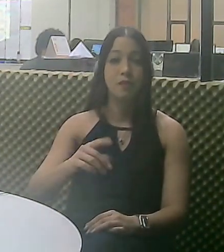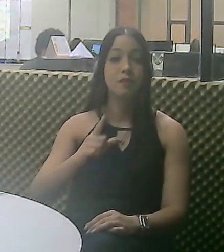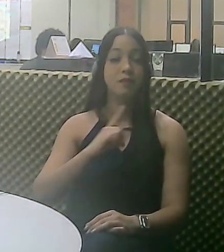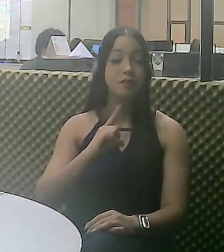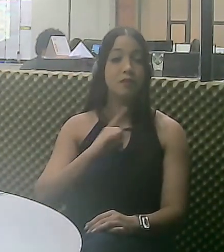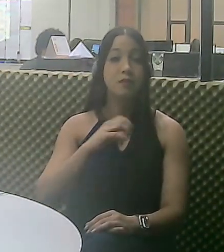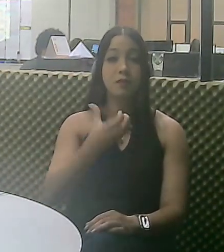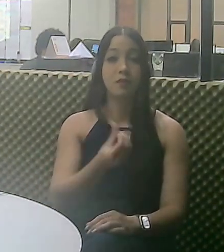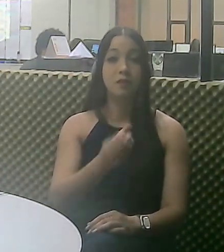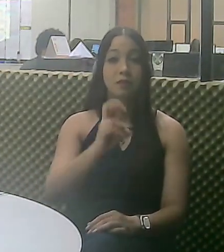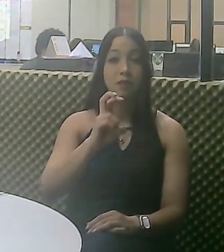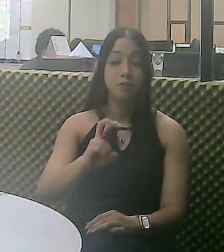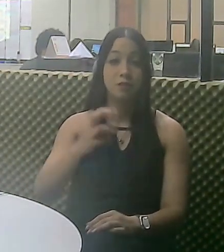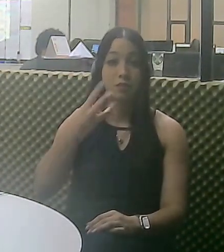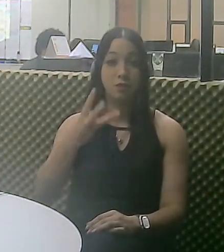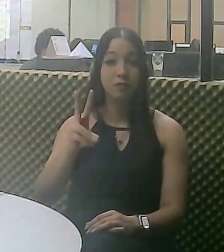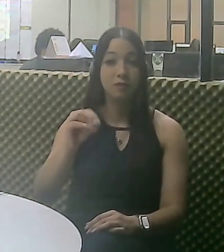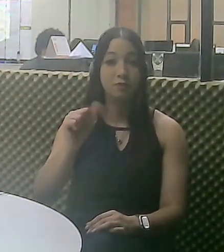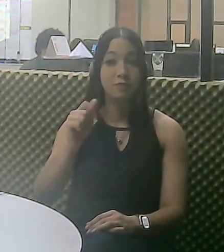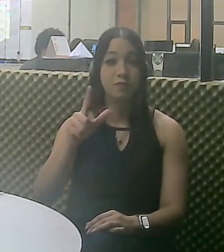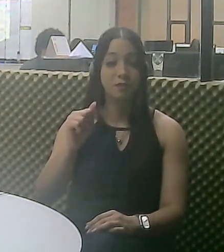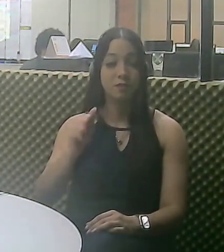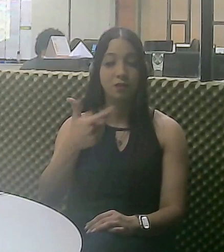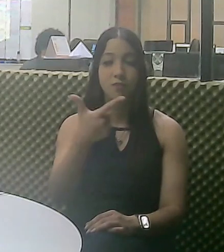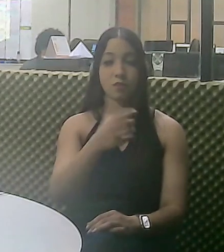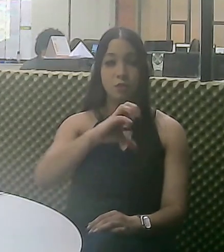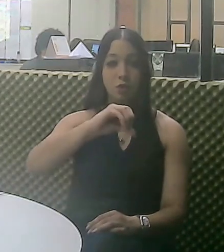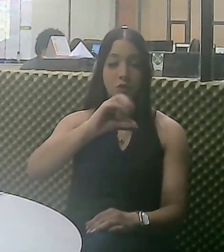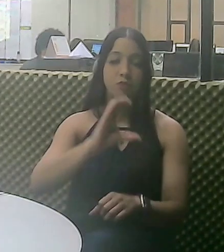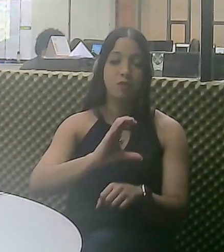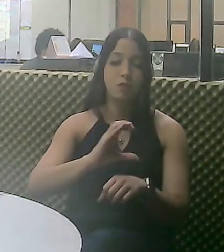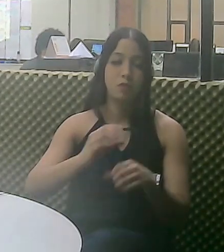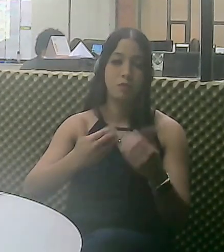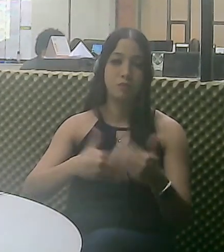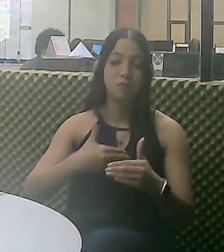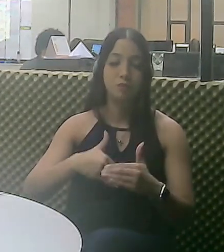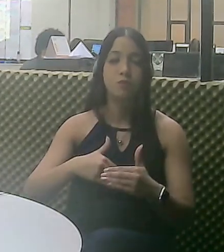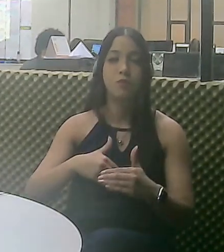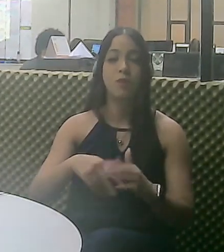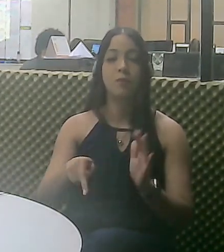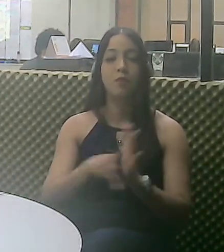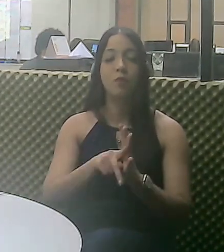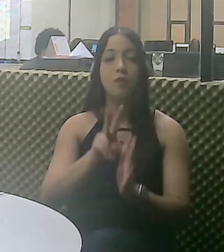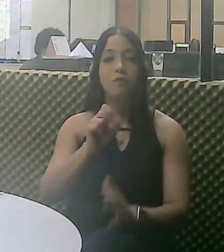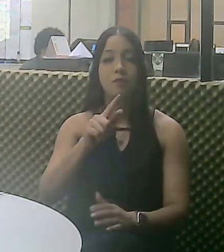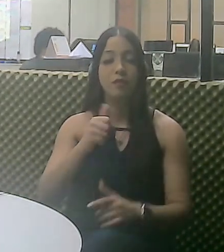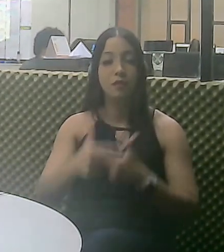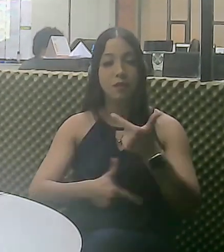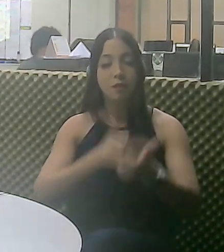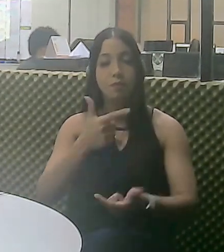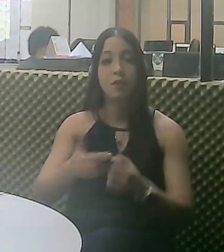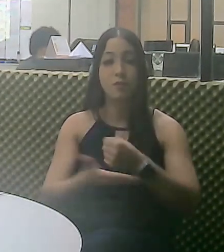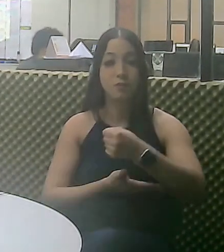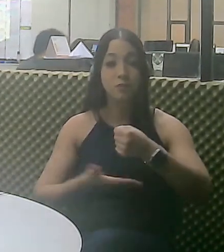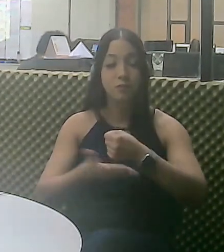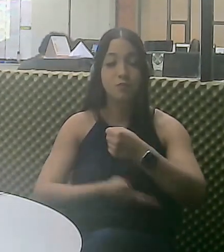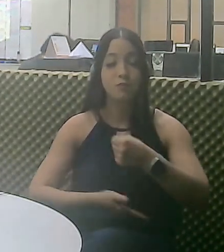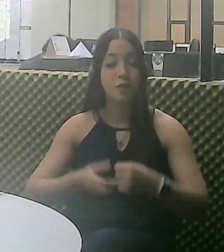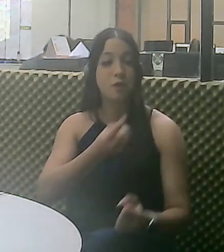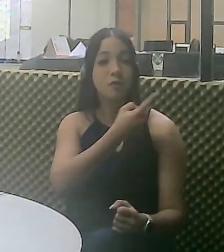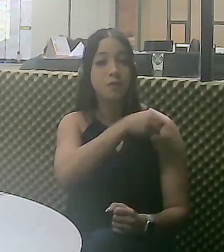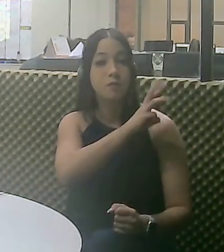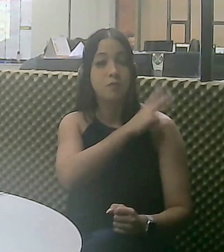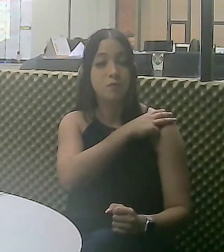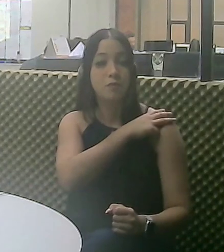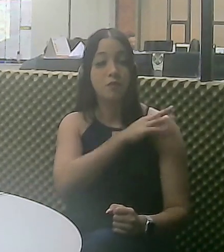oferecer 653 vagas para 29 cargos de quatro níveis de escolaridade fundamental médio